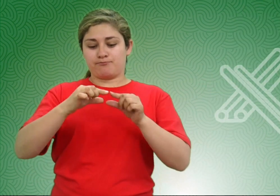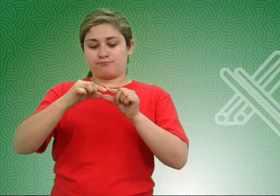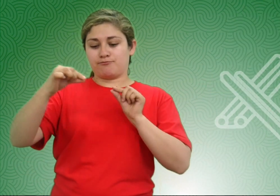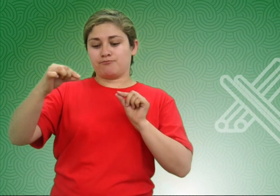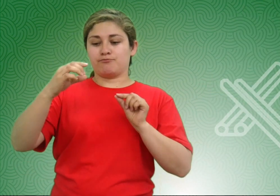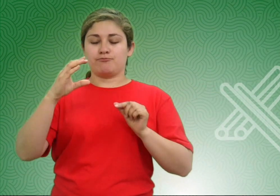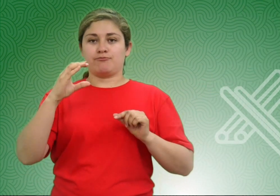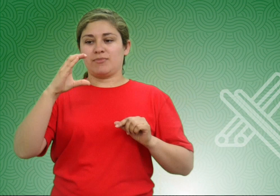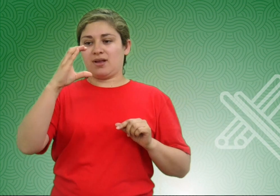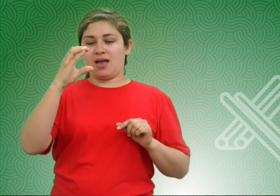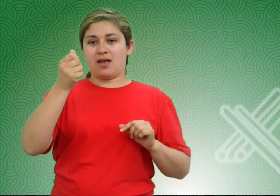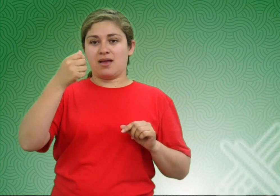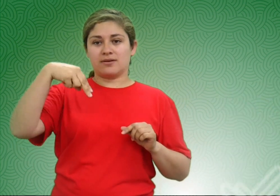canela en rama,